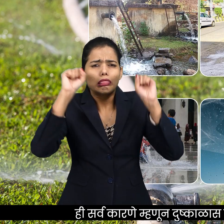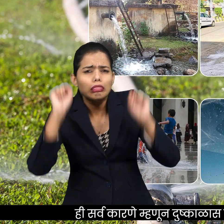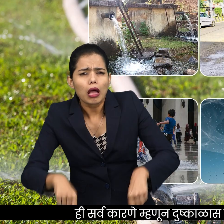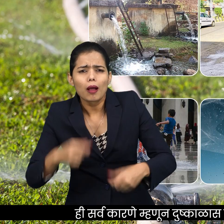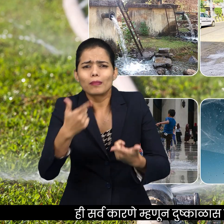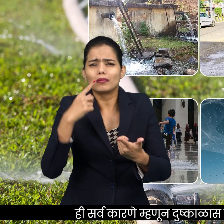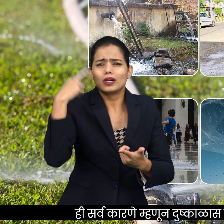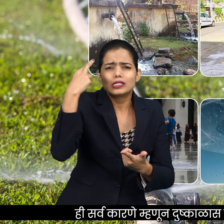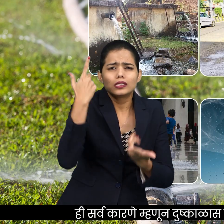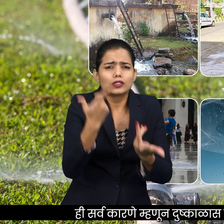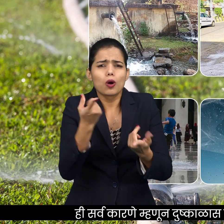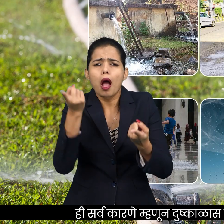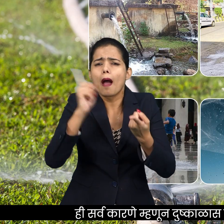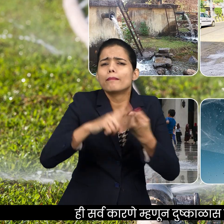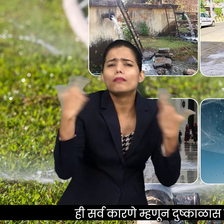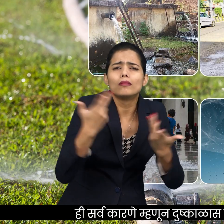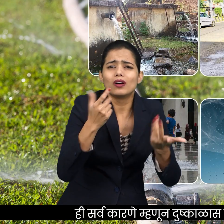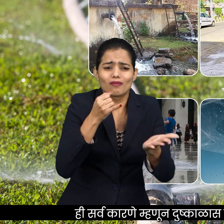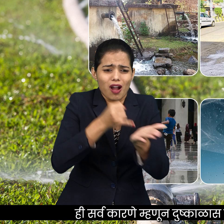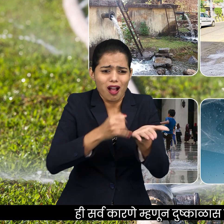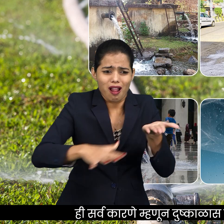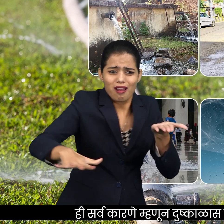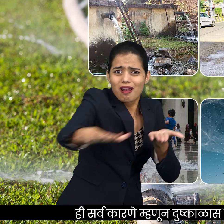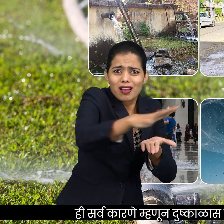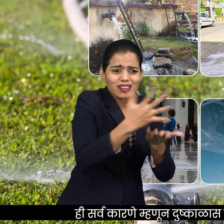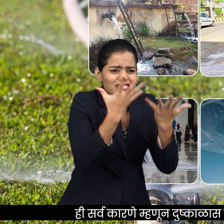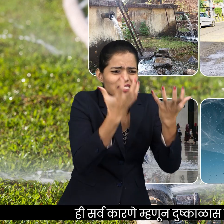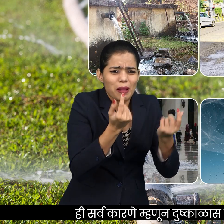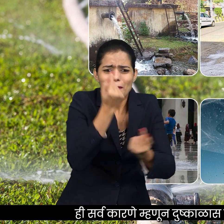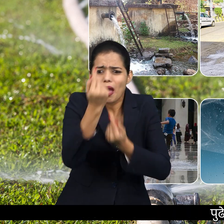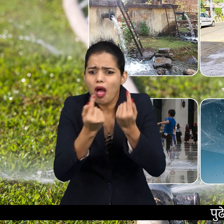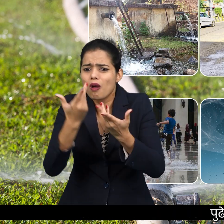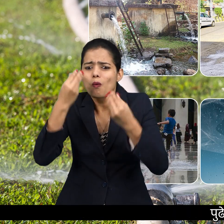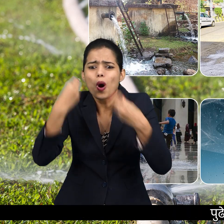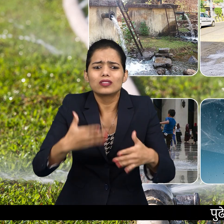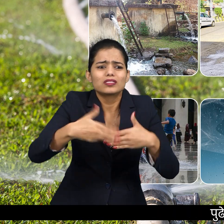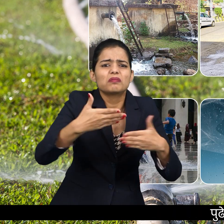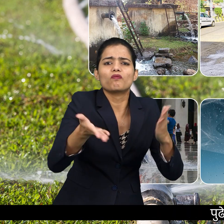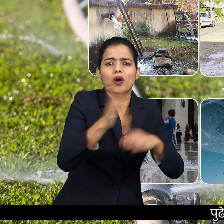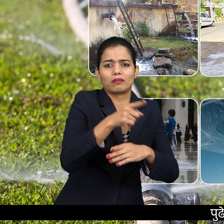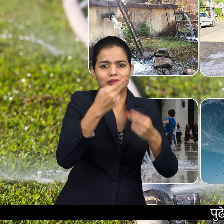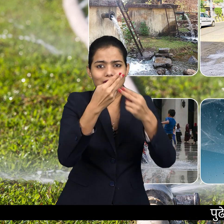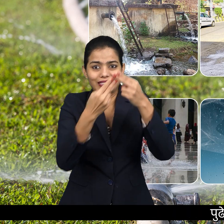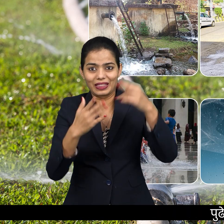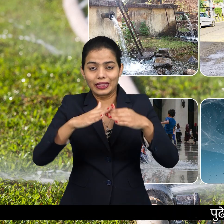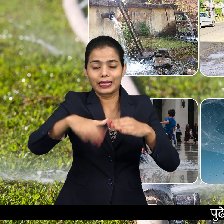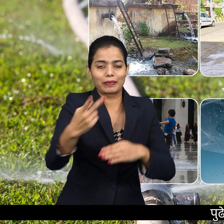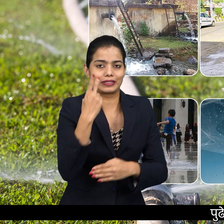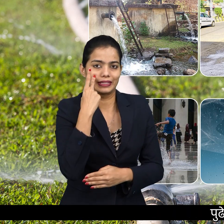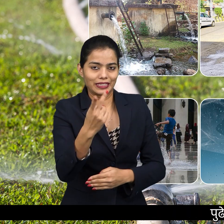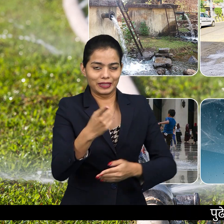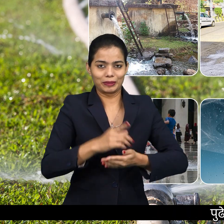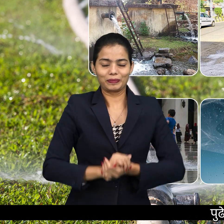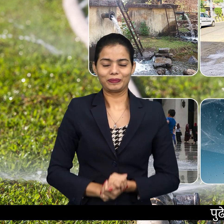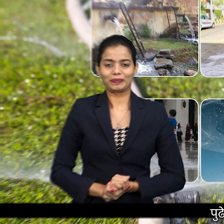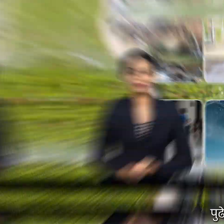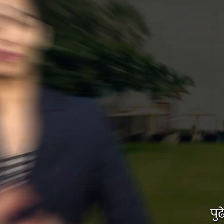ही सर्व कारणे म्हणून दुष्काळास कारणीभूत मानले जाऊ शकते. पुढे,